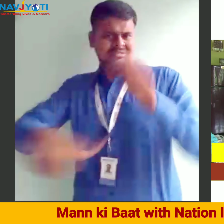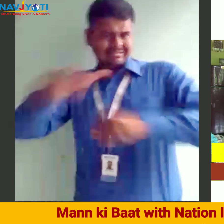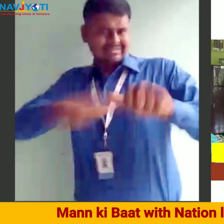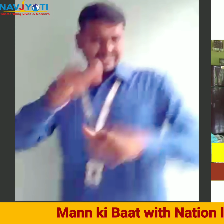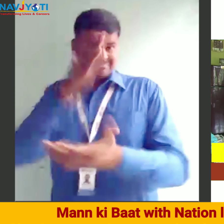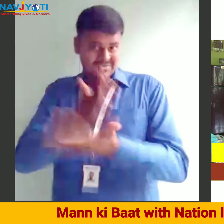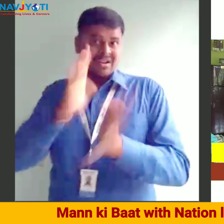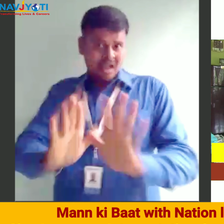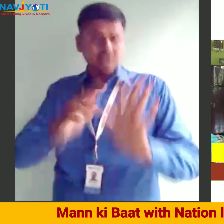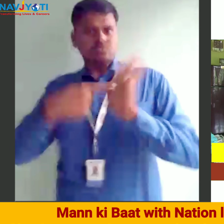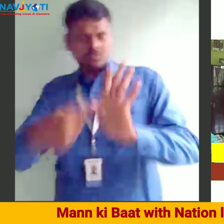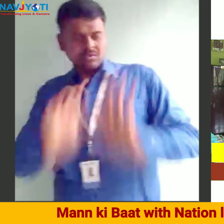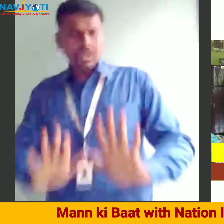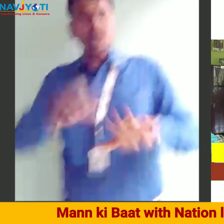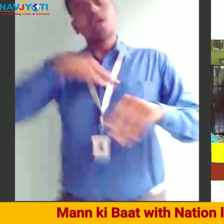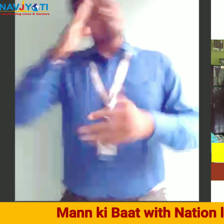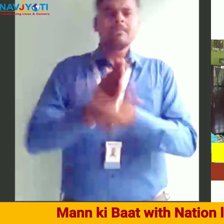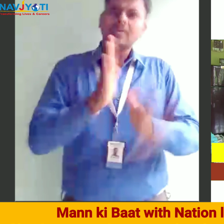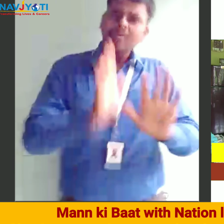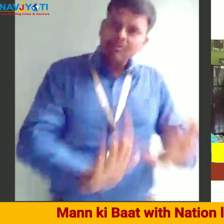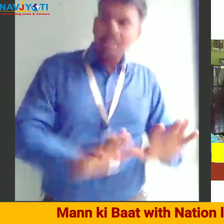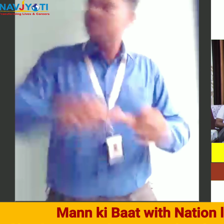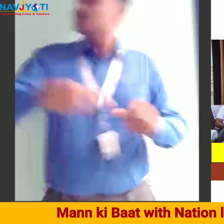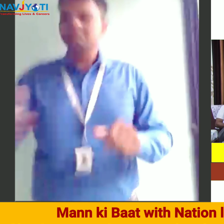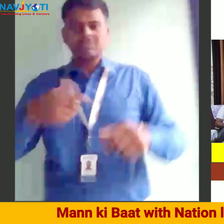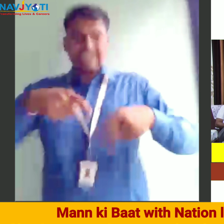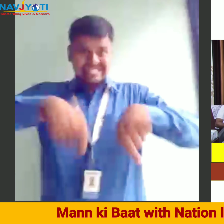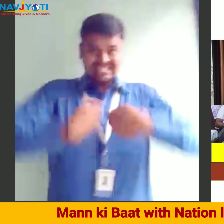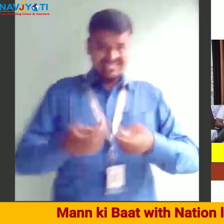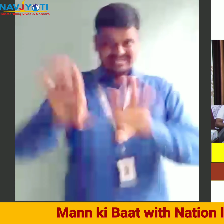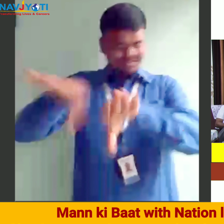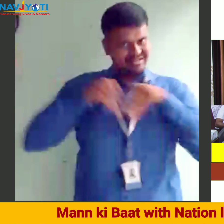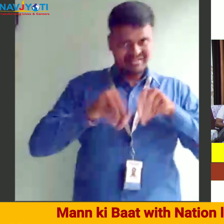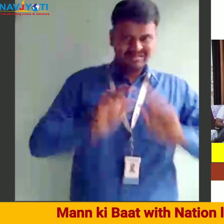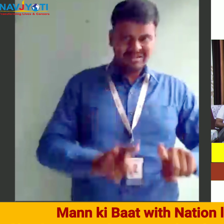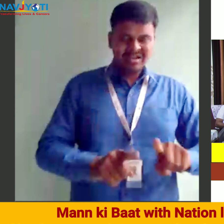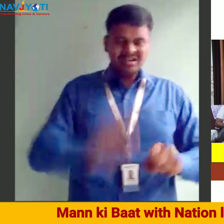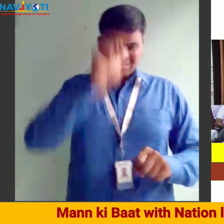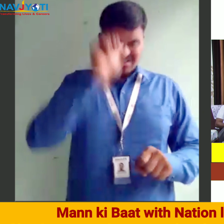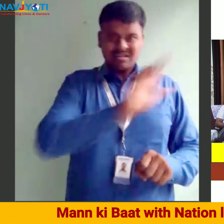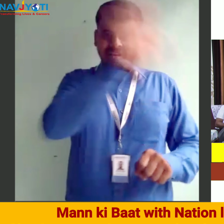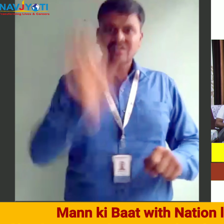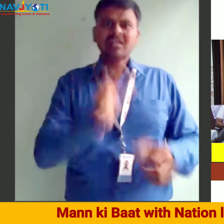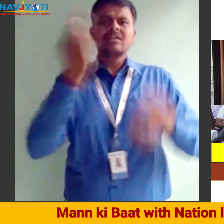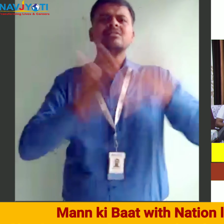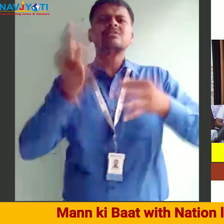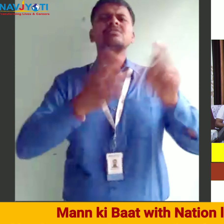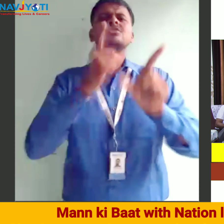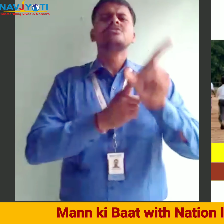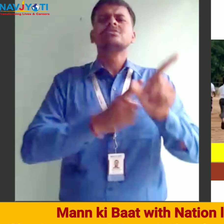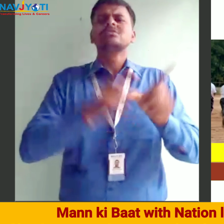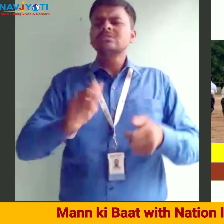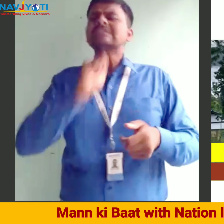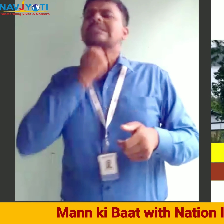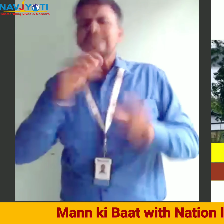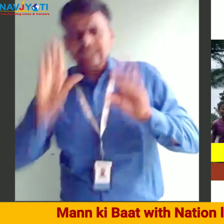एविडेंस बेस्ड रिसर्च के आधार पर आगे बढ़ाने के बजाय उसे छोड़ देते हैं, उसे हीन समझने लगते